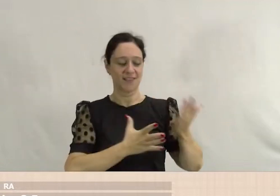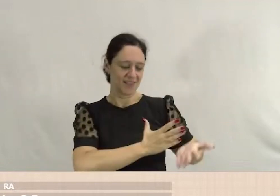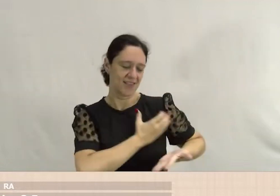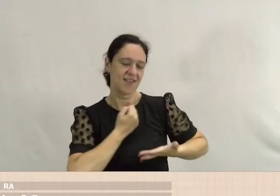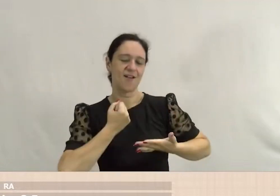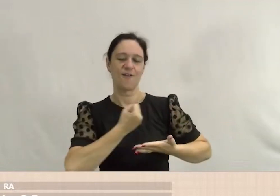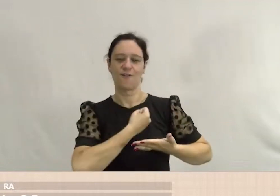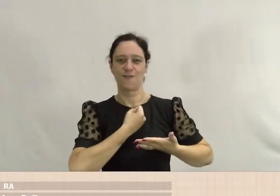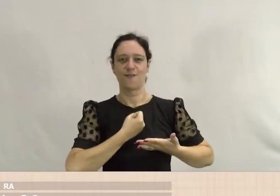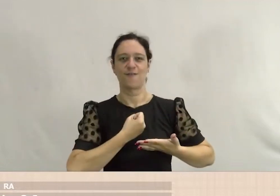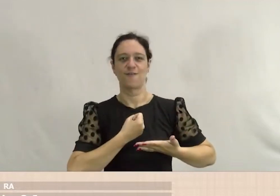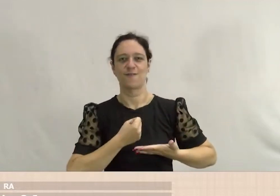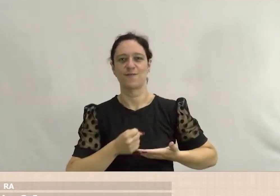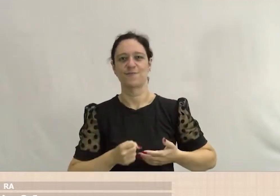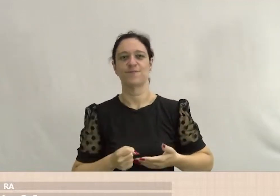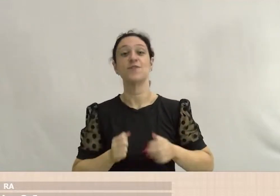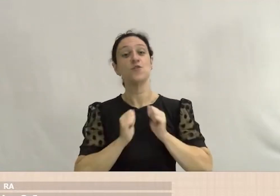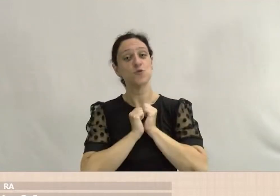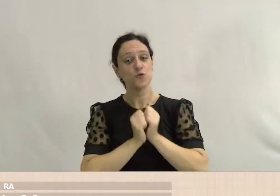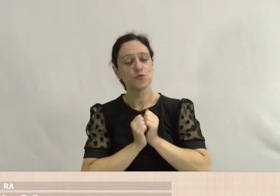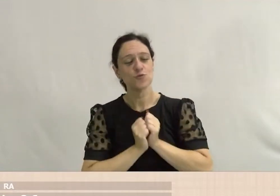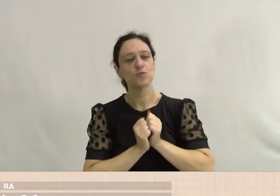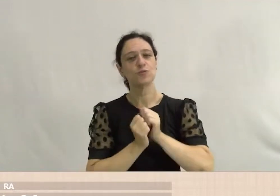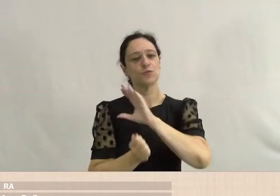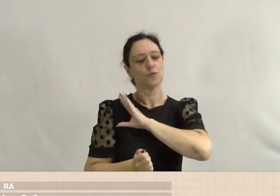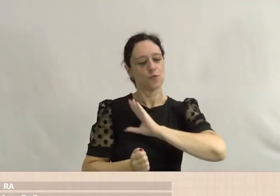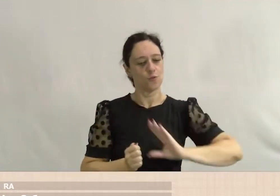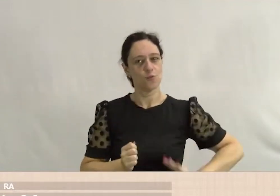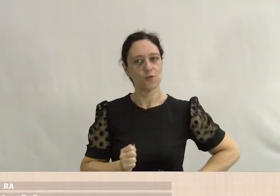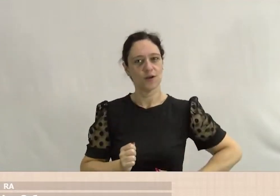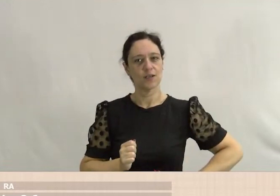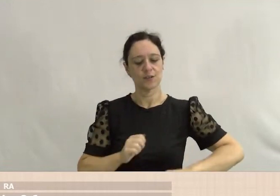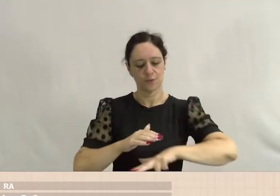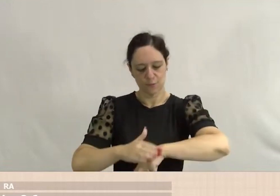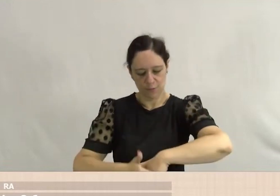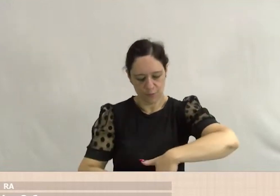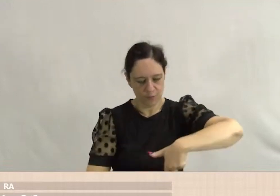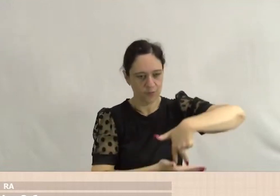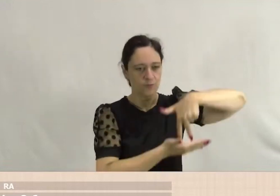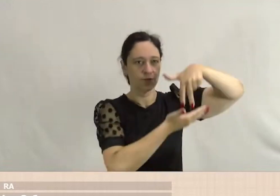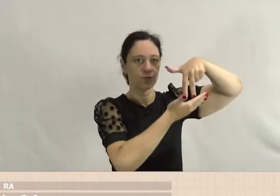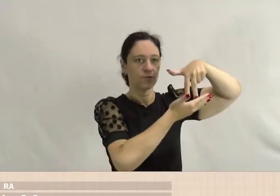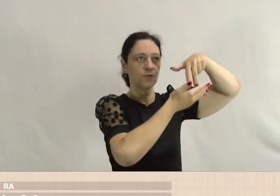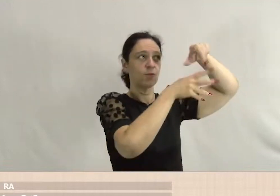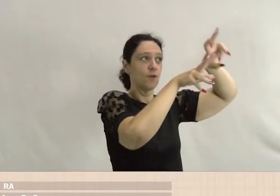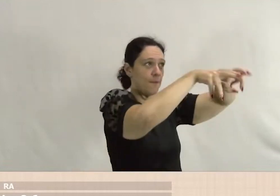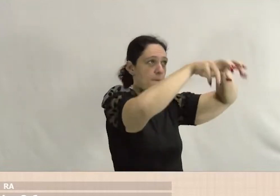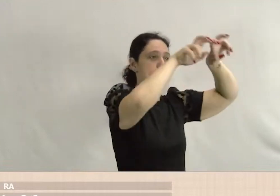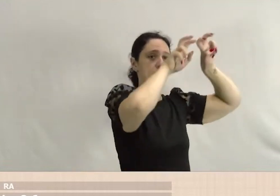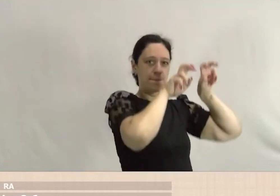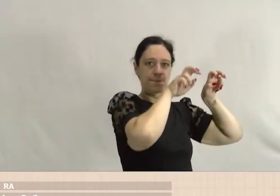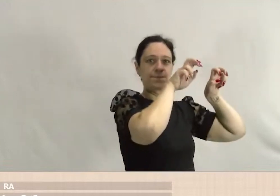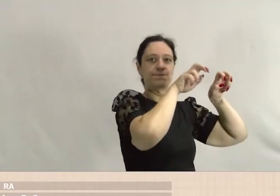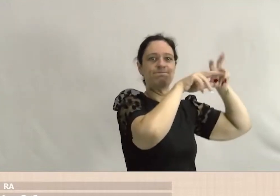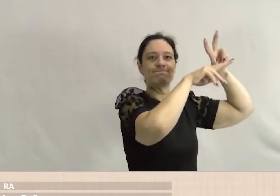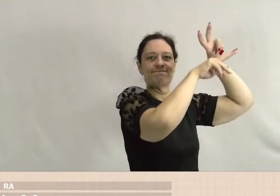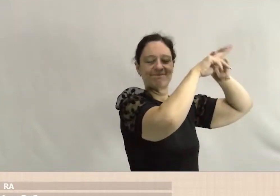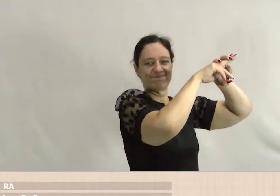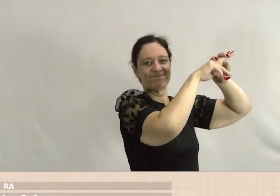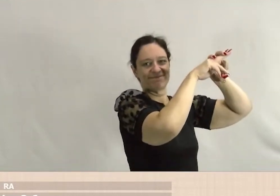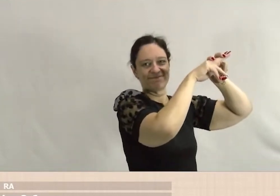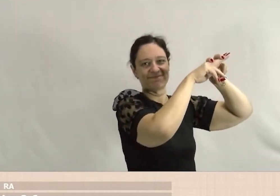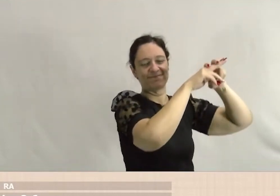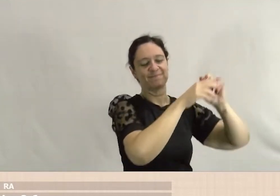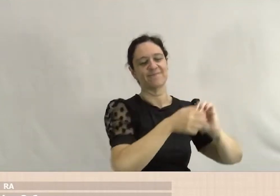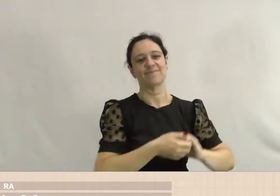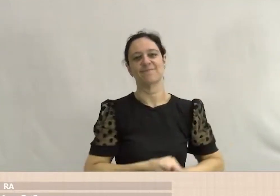salvos. E juntamente com Ele nos ressuscitou, nos fez assentar nos lugares celestiais em